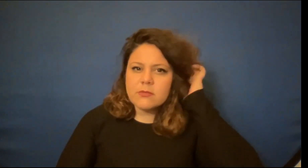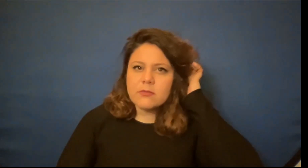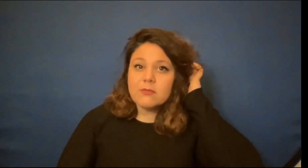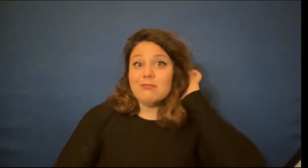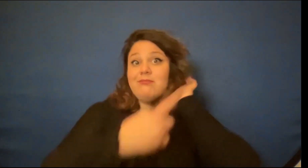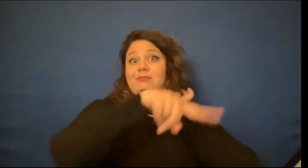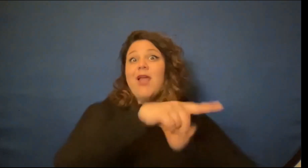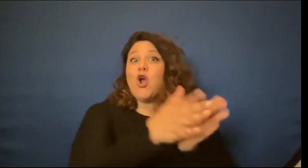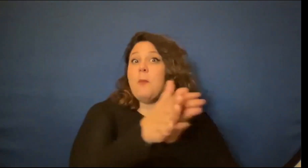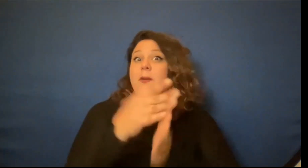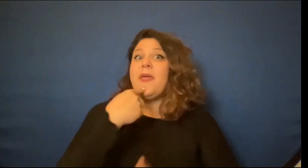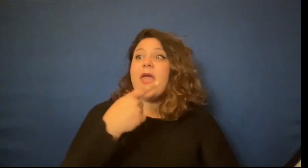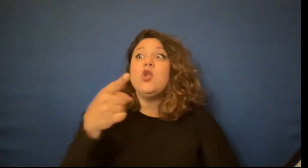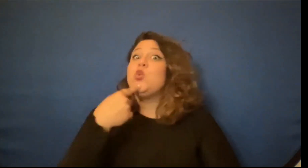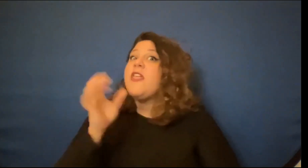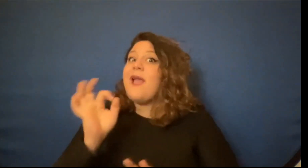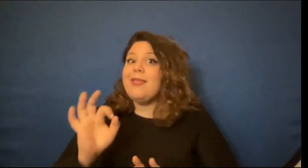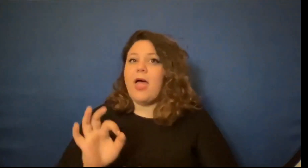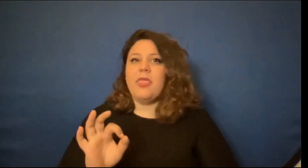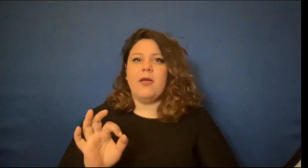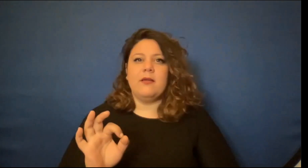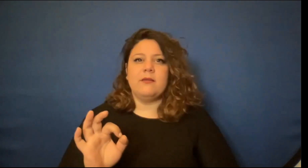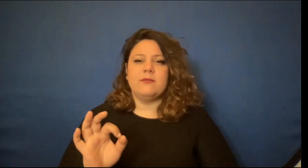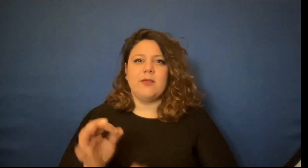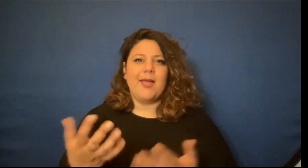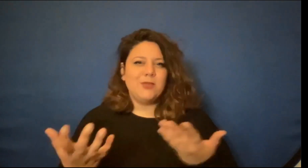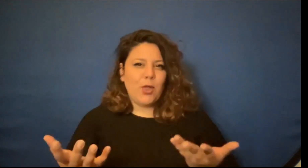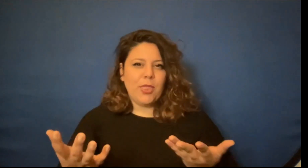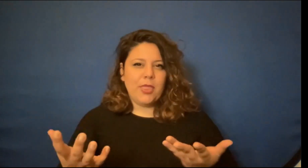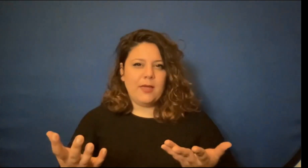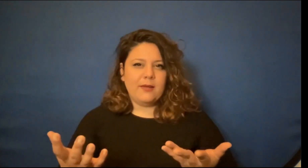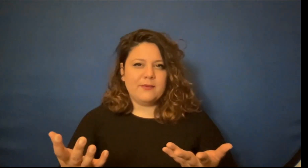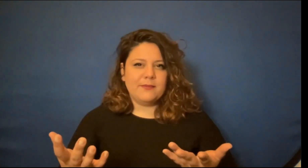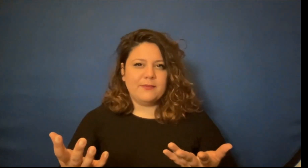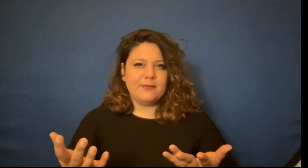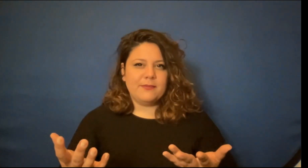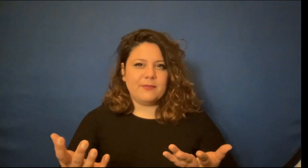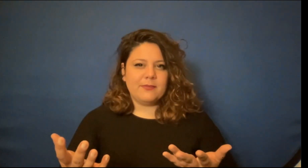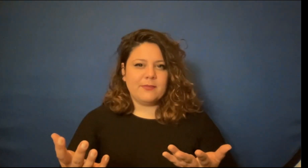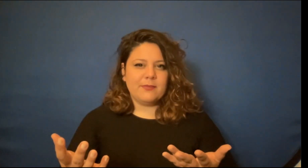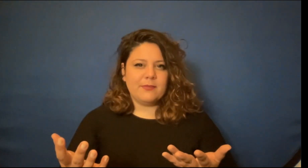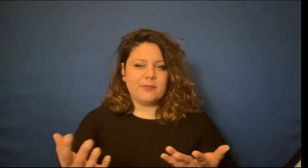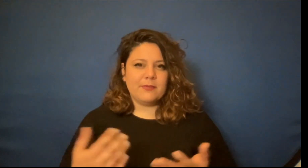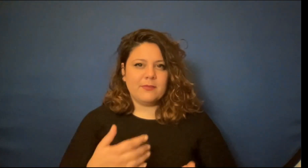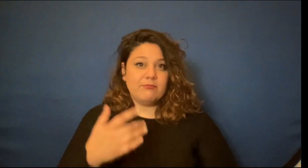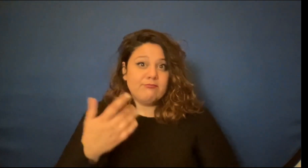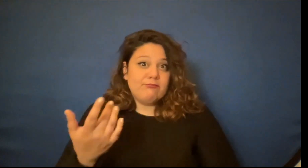tal. Entonces, ¿qué crees? Que con ese miedo no, es que yo ya con eso,